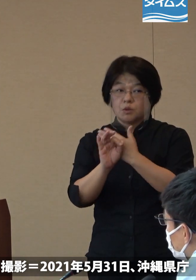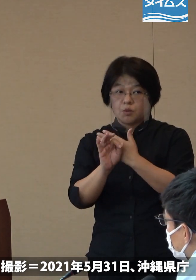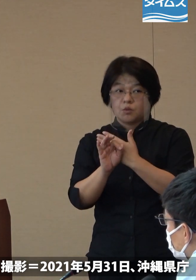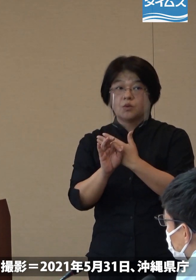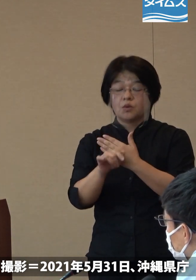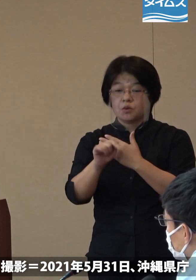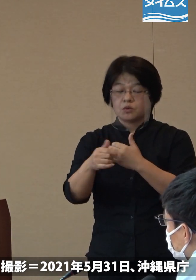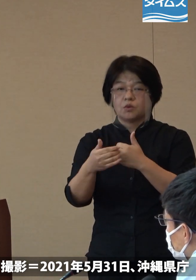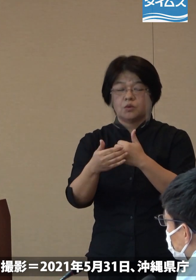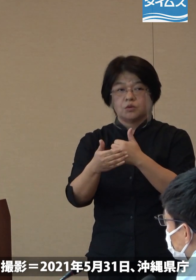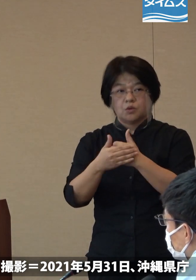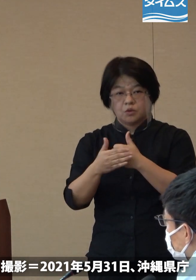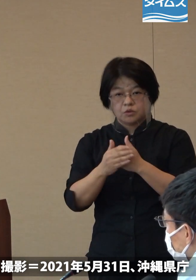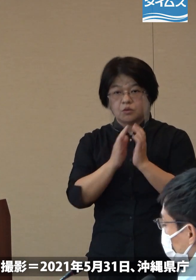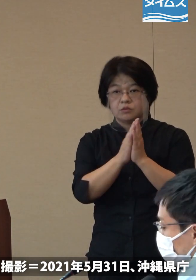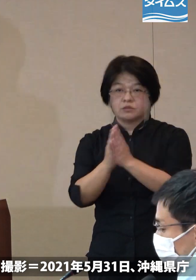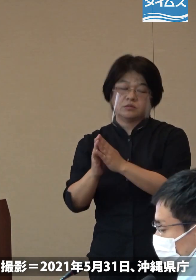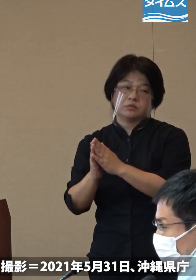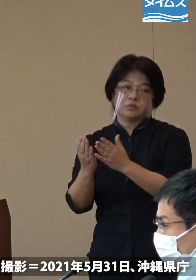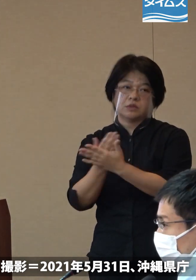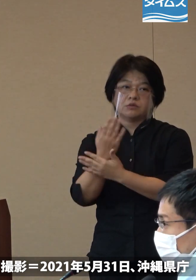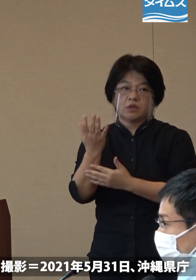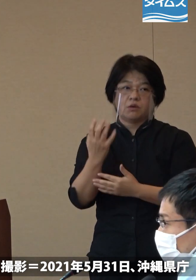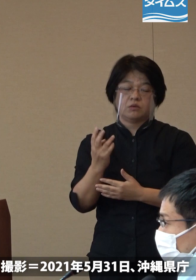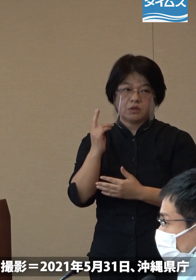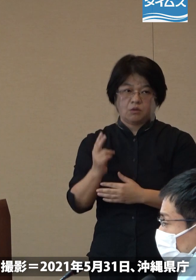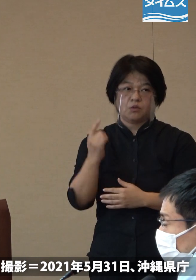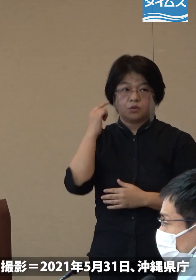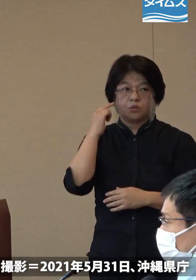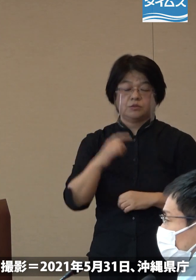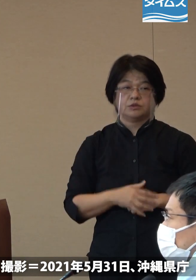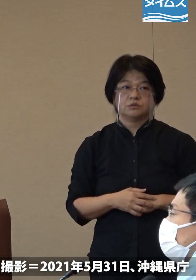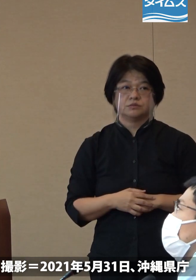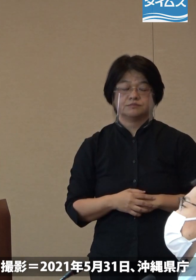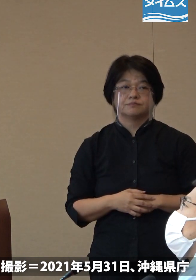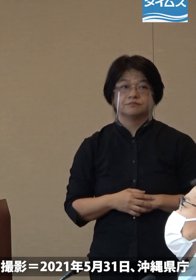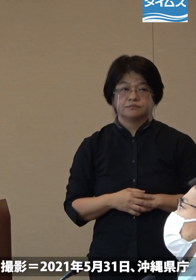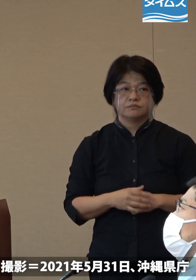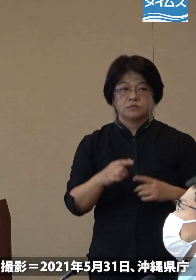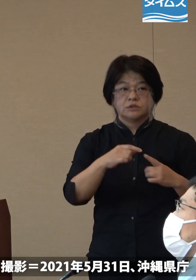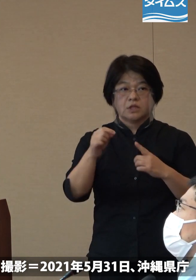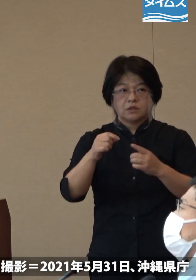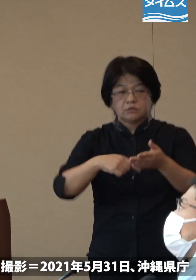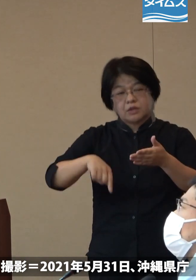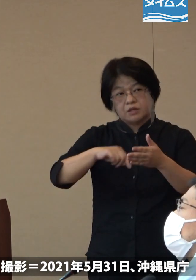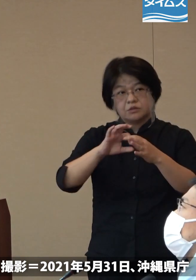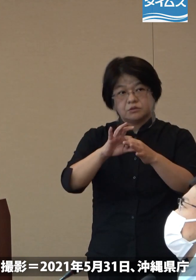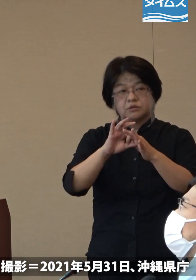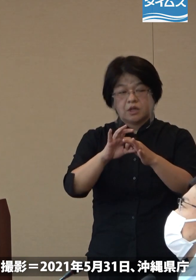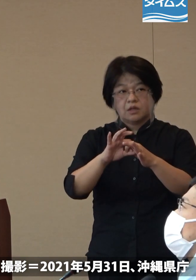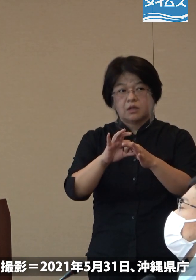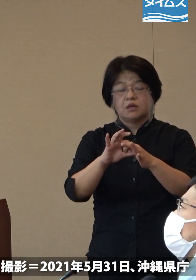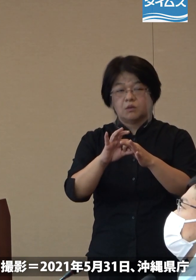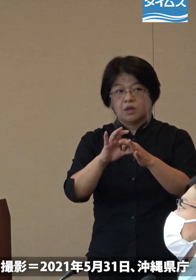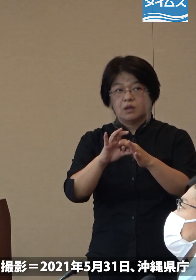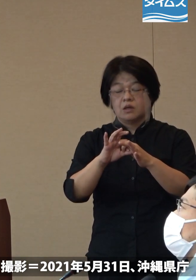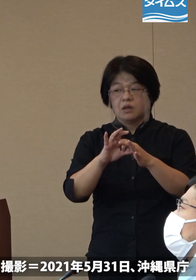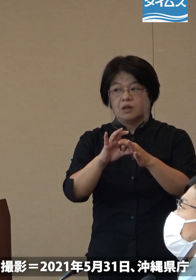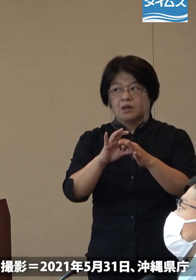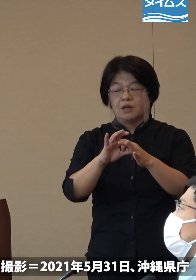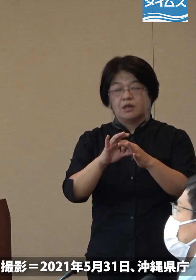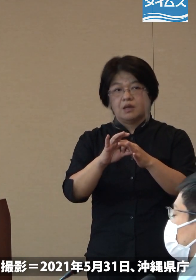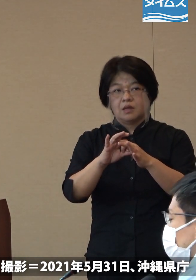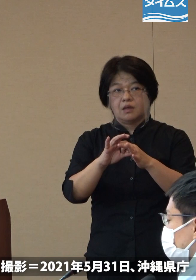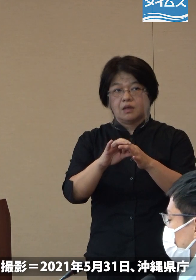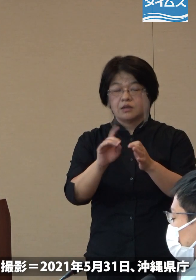が、やはり協力をお願いすることになるだろうと思います。 その選択肢というのは現時点ではどういうものが